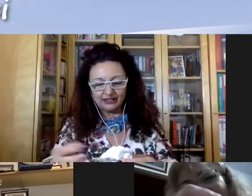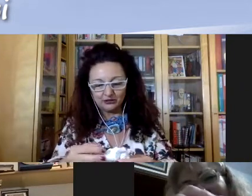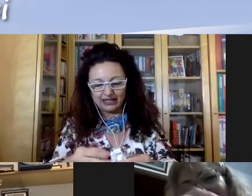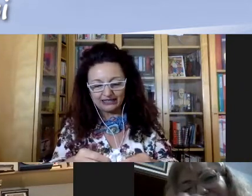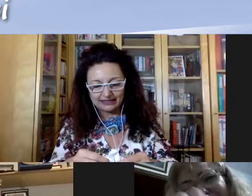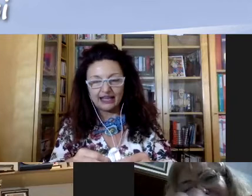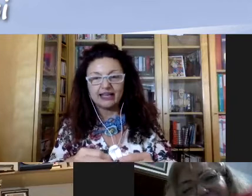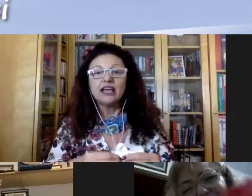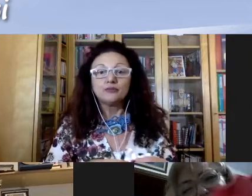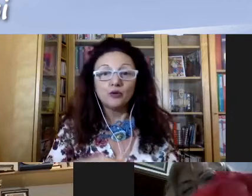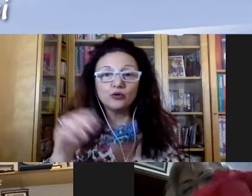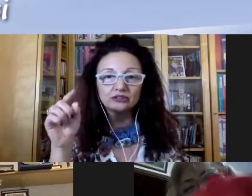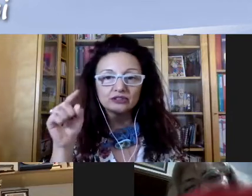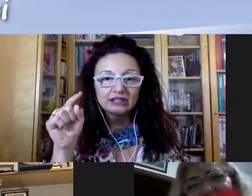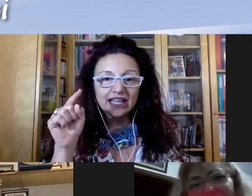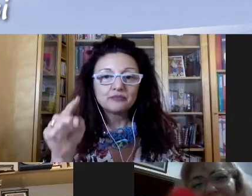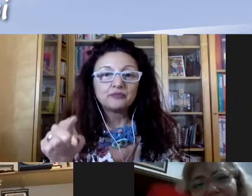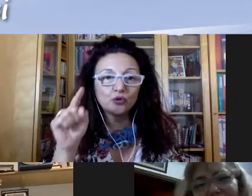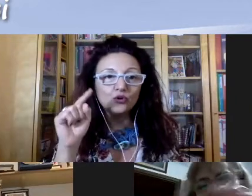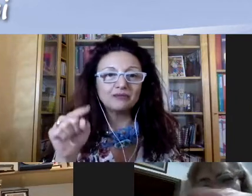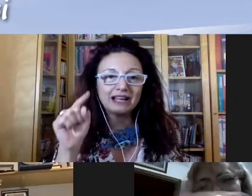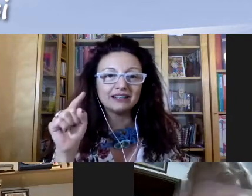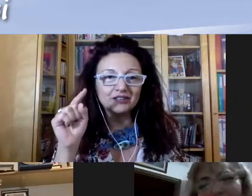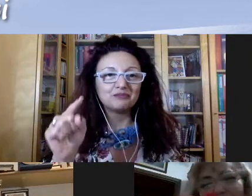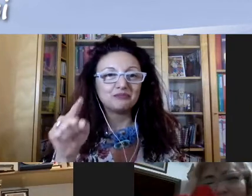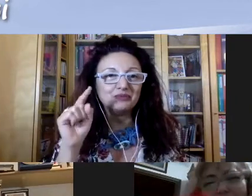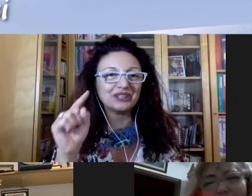alla Vero, ragazzi. Ha già fatto la Vero.